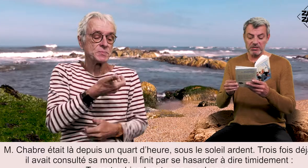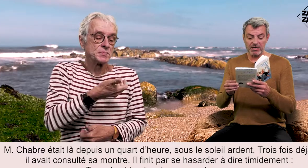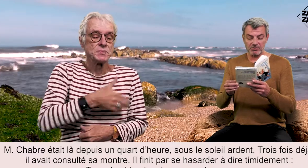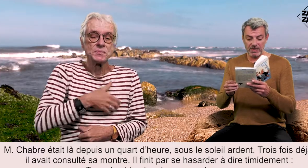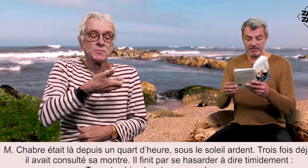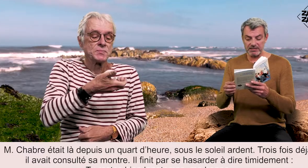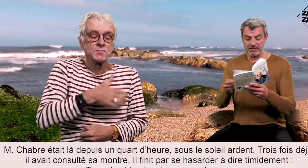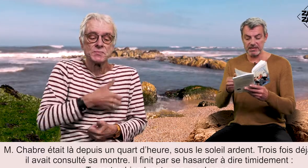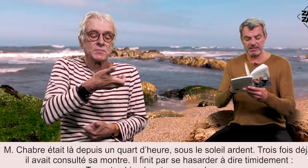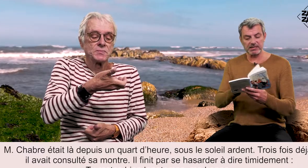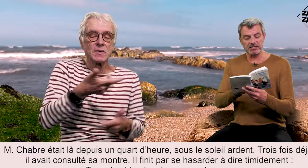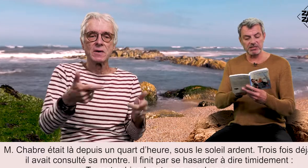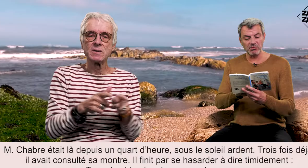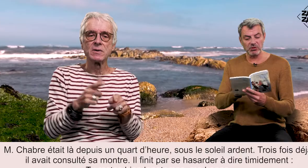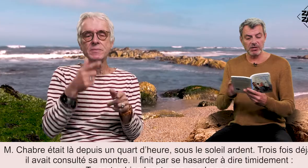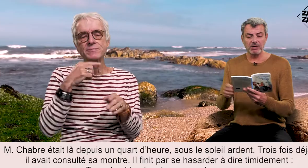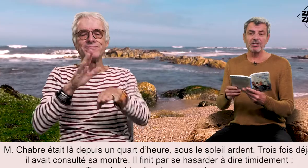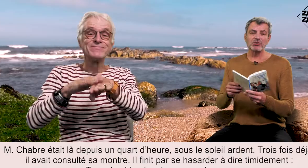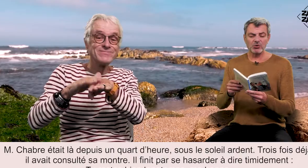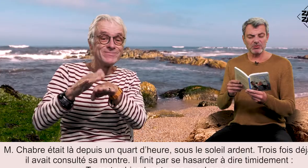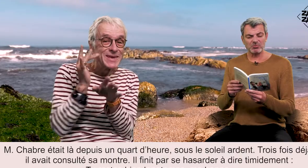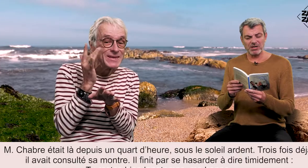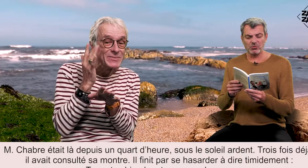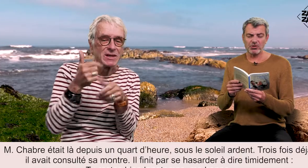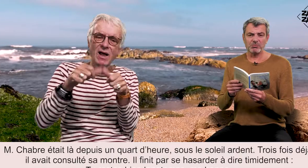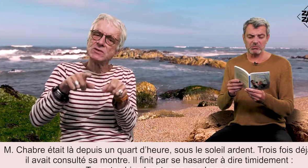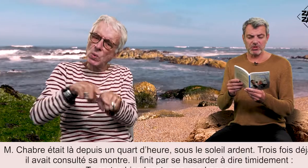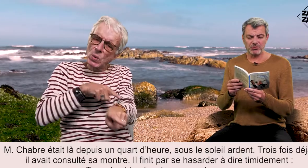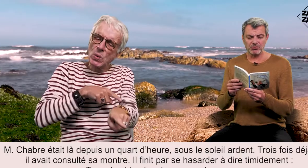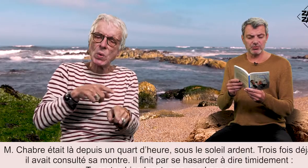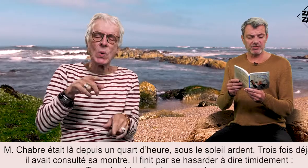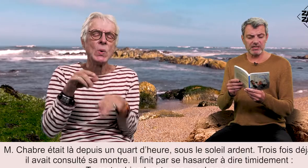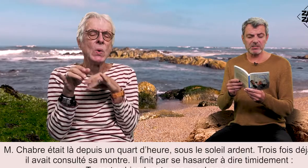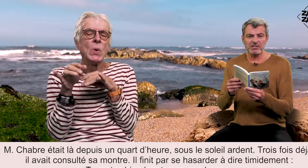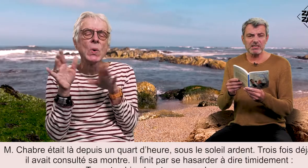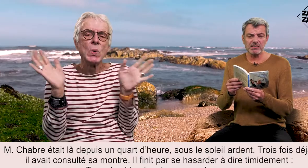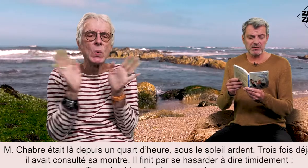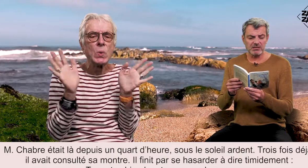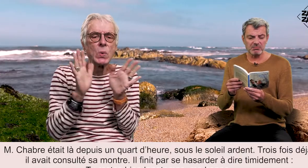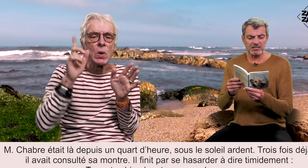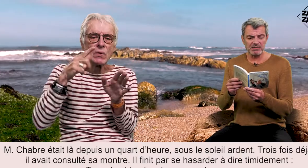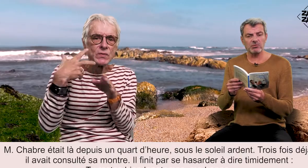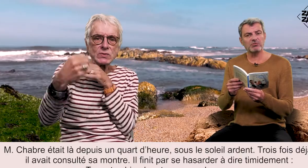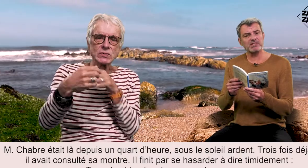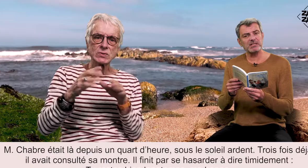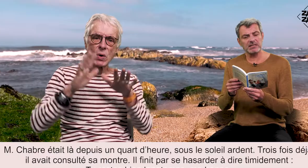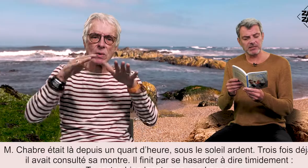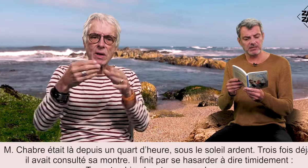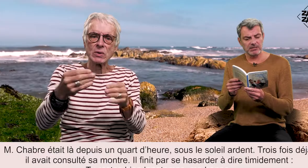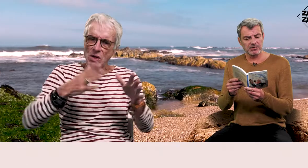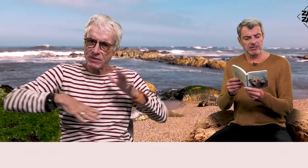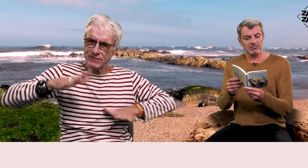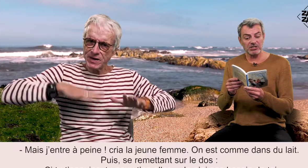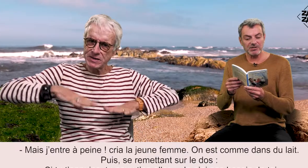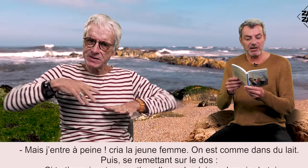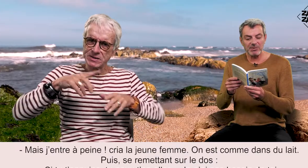Il finit par se hasarder à dire timidement « Tu restes bien longtemps, ma bonne, tu devrais sortir, les bains si longs te fatiguent.